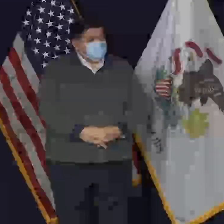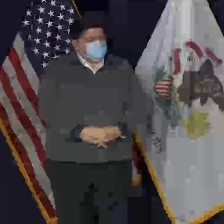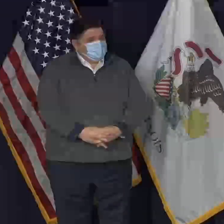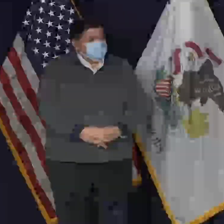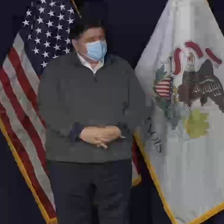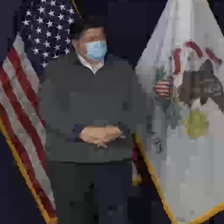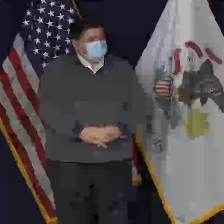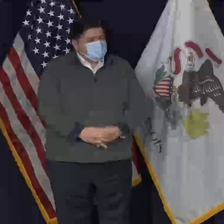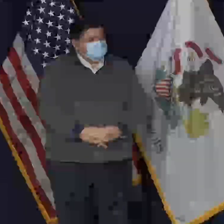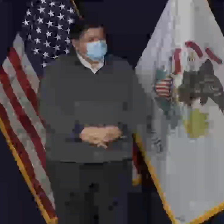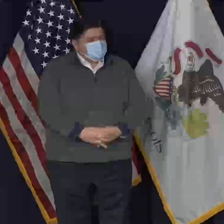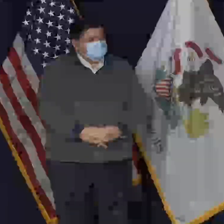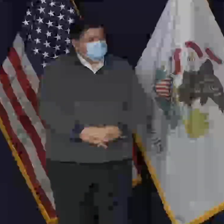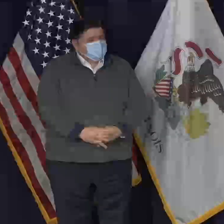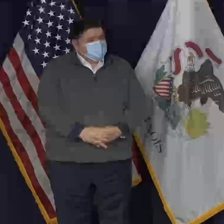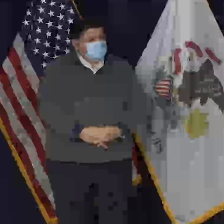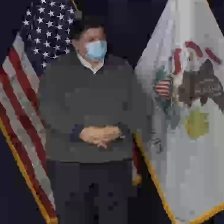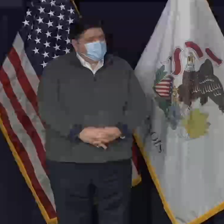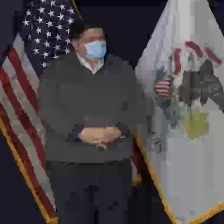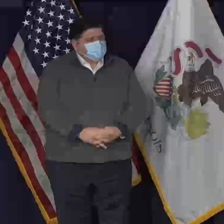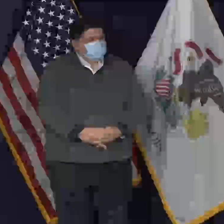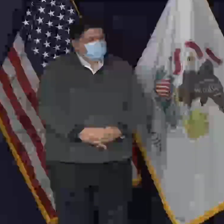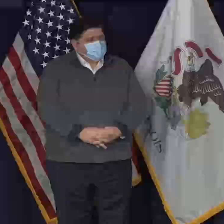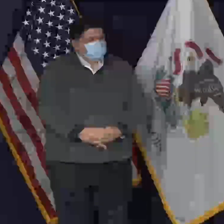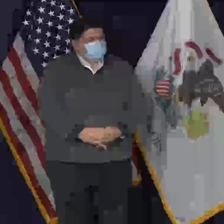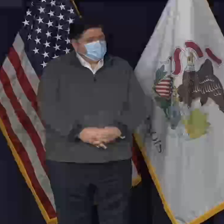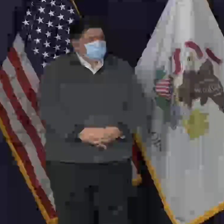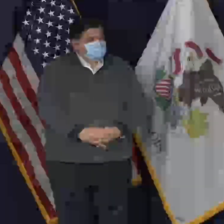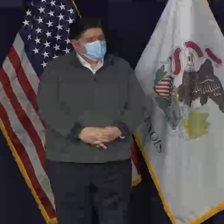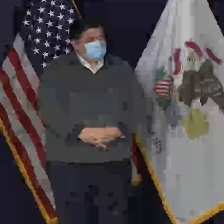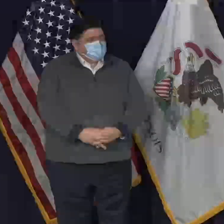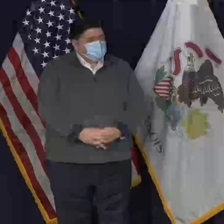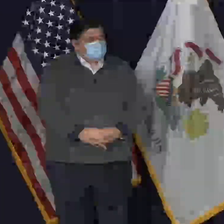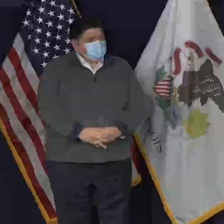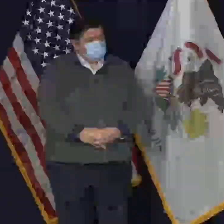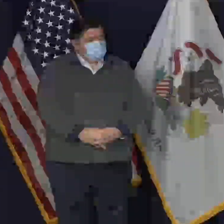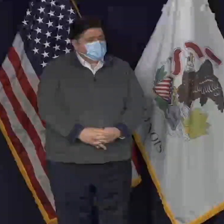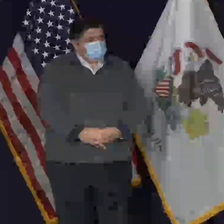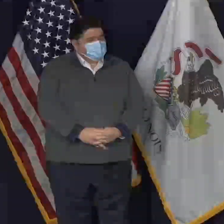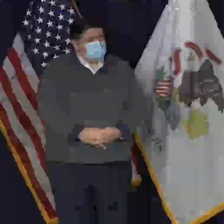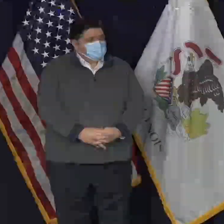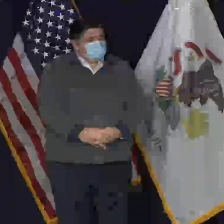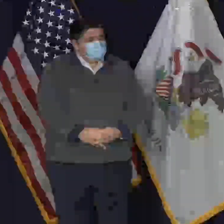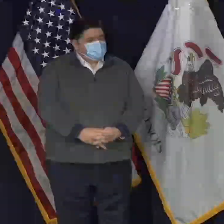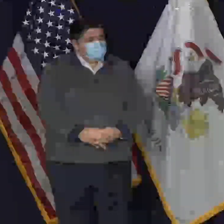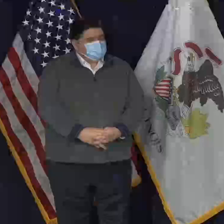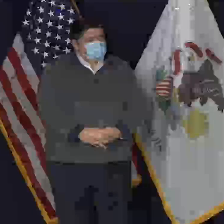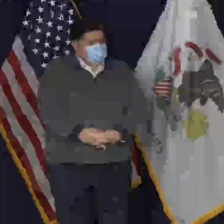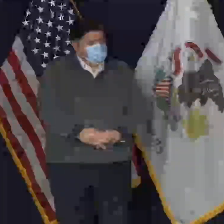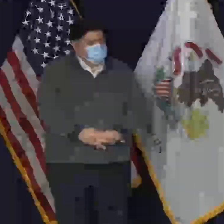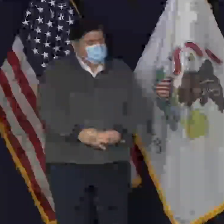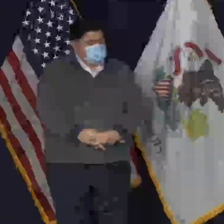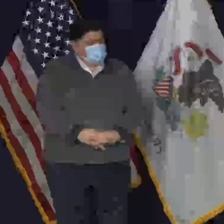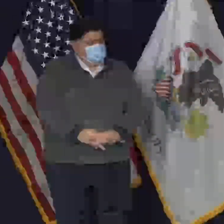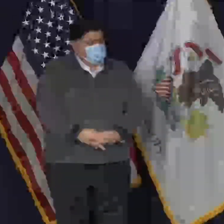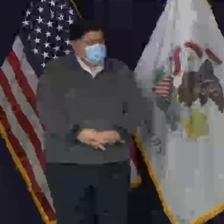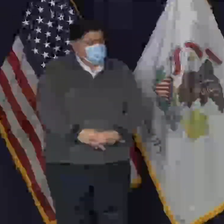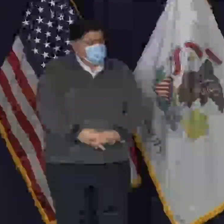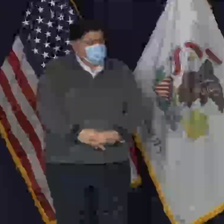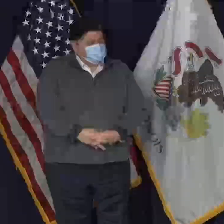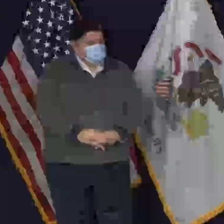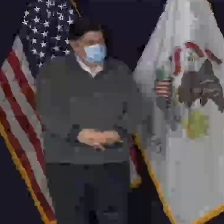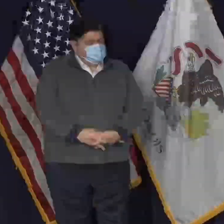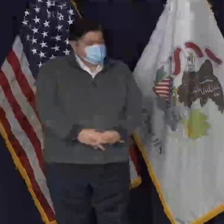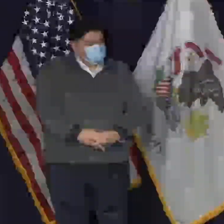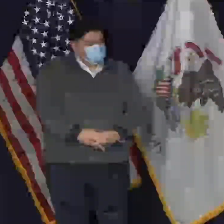los miembros de nuestra comunidad independientemente del estado de ciudadanía. Y, aunque no tenemos una cura para este virus,